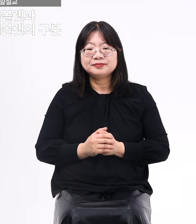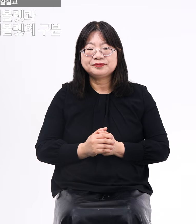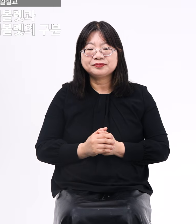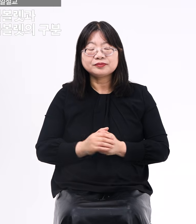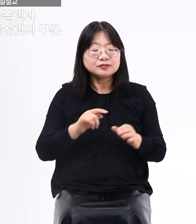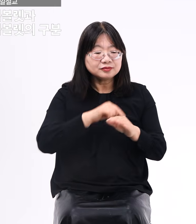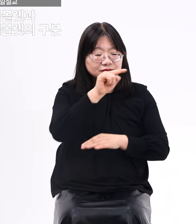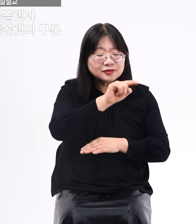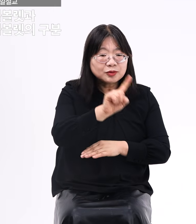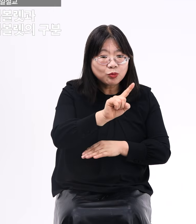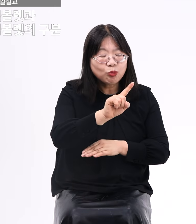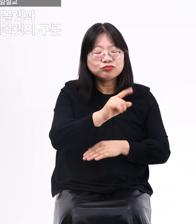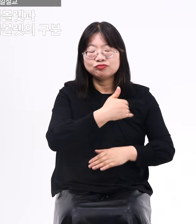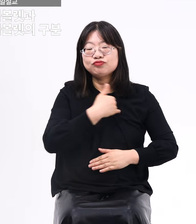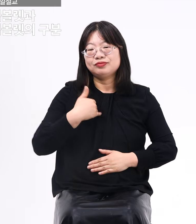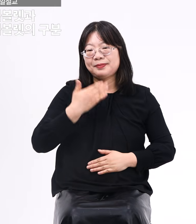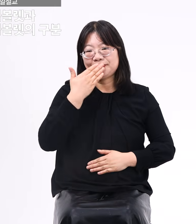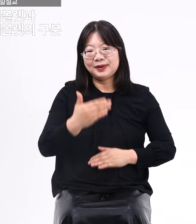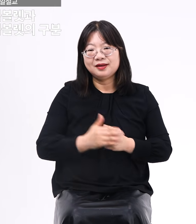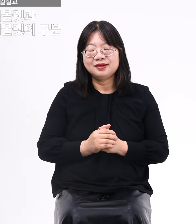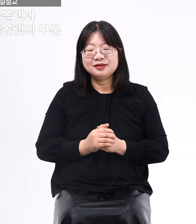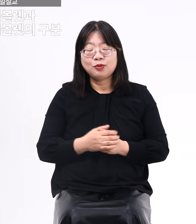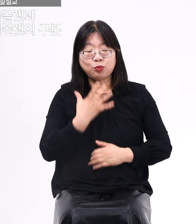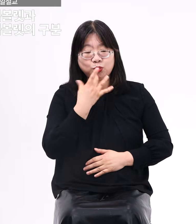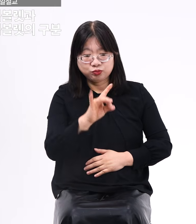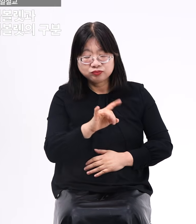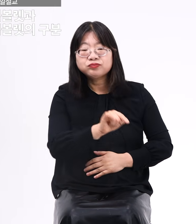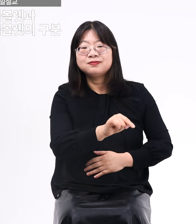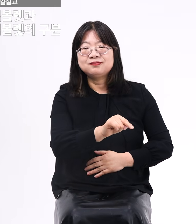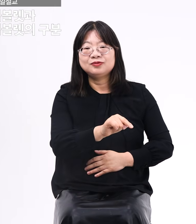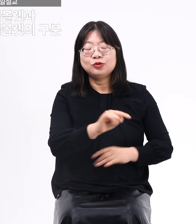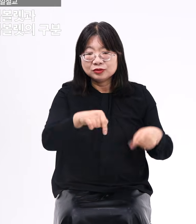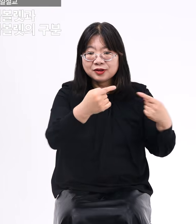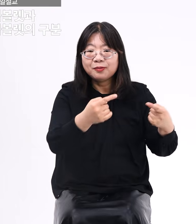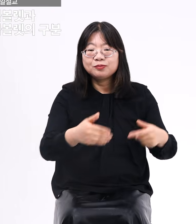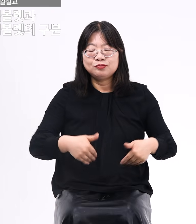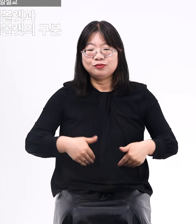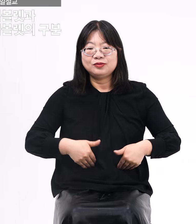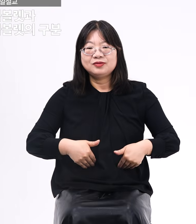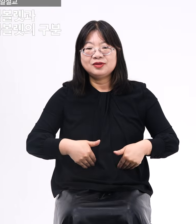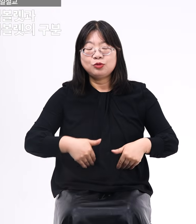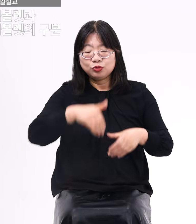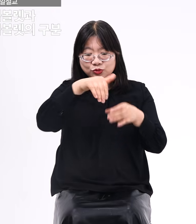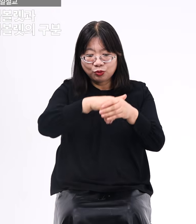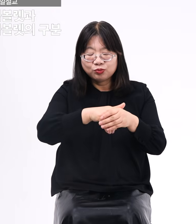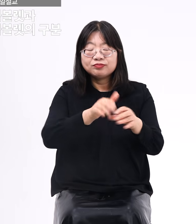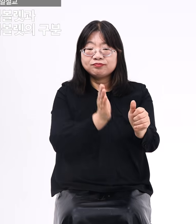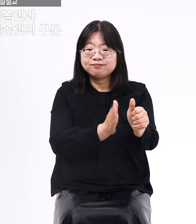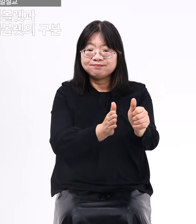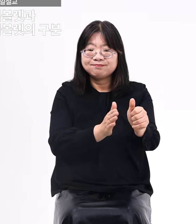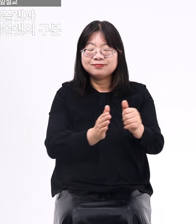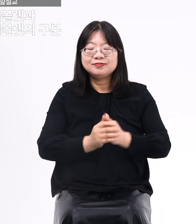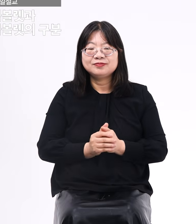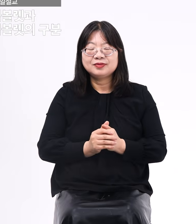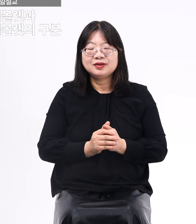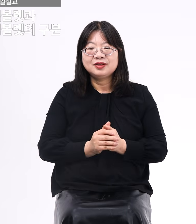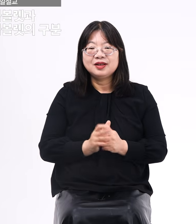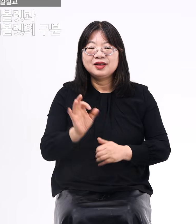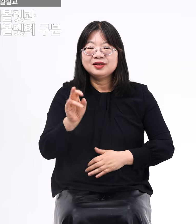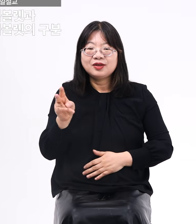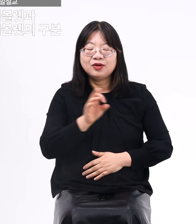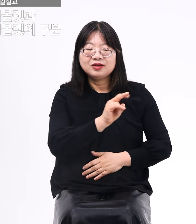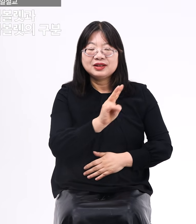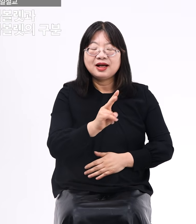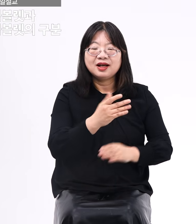밖에 나가서는 얼마든지 할 수 있어요. 그 당연한 거고 참여해야 되고 선거도 하시고 여당도 하시고